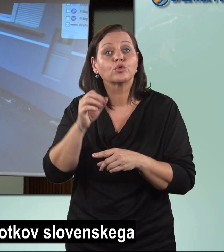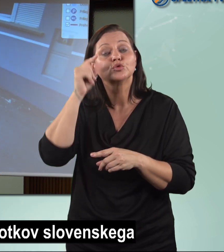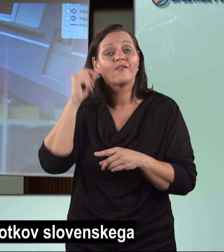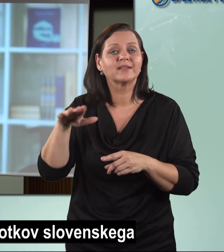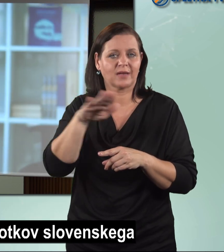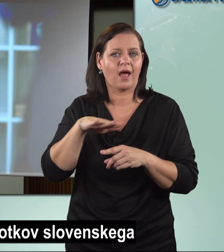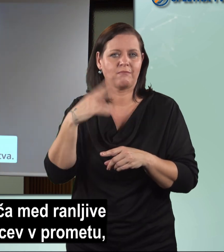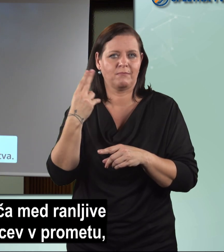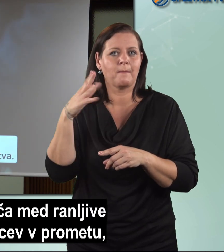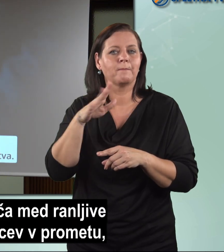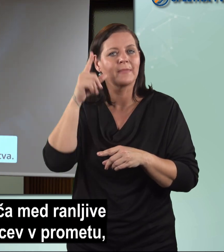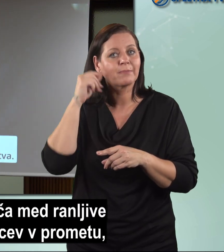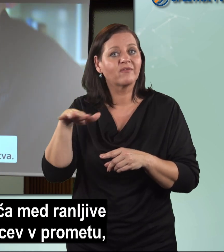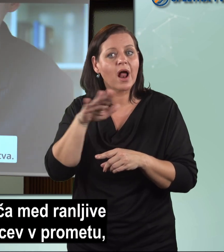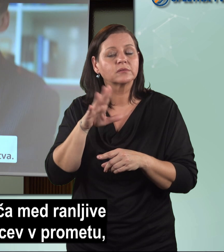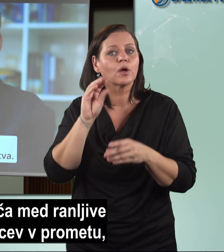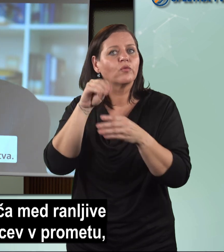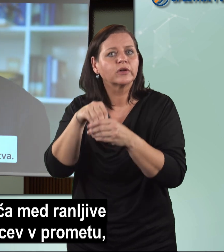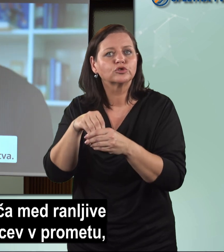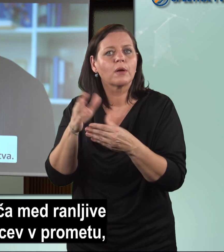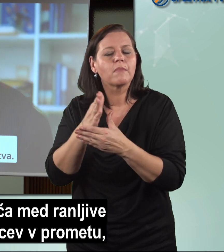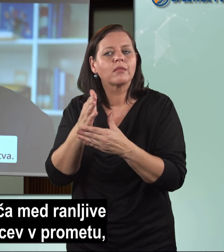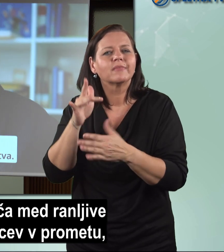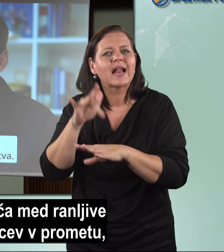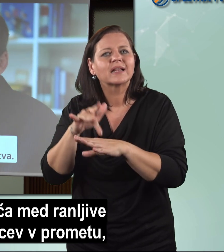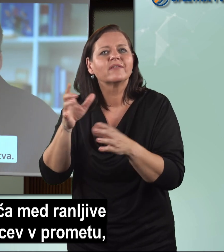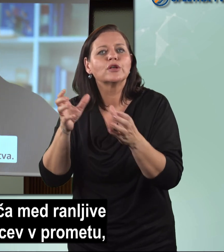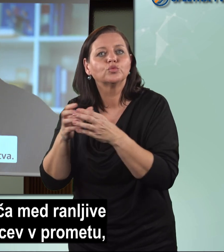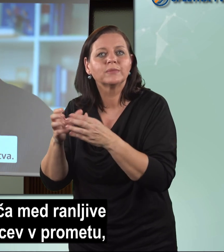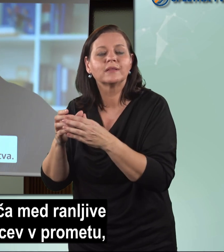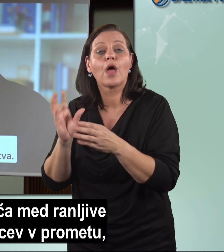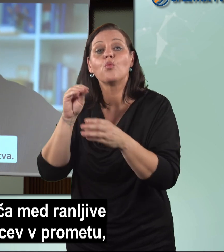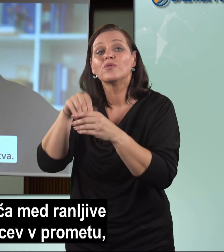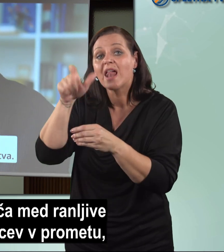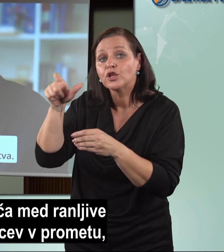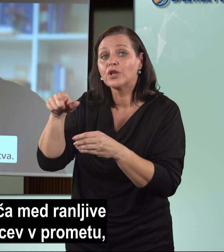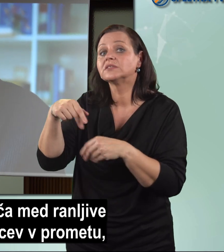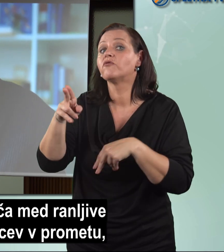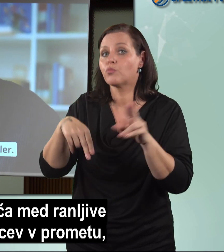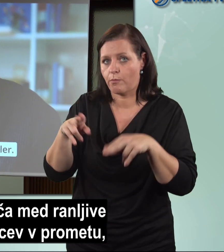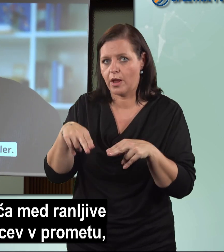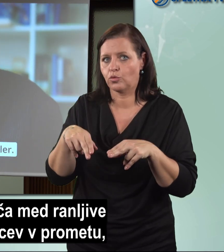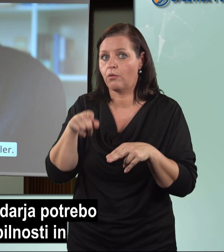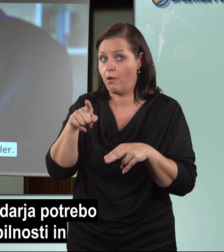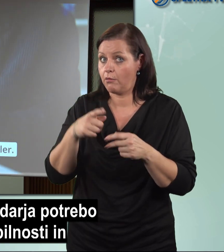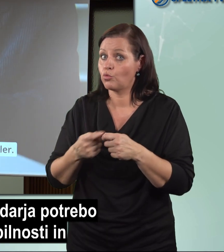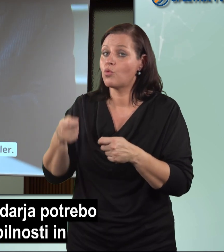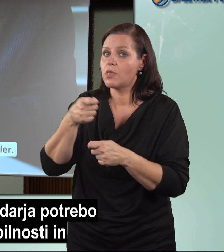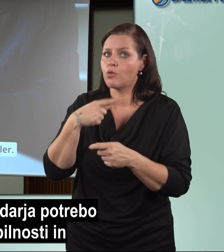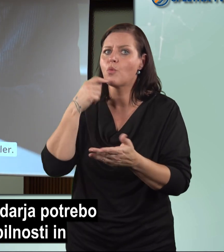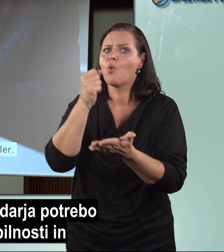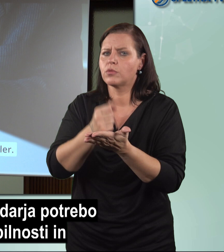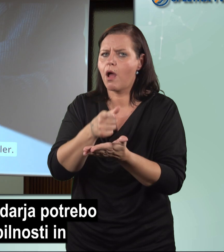45% slovenskega prebivalstva uvršča med ranljive skupine udeležencev v prometu, kar dodatno poudarja potrebo po